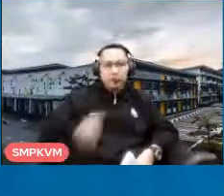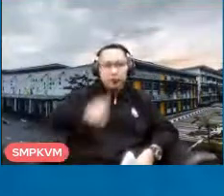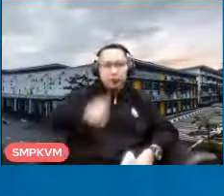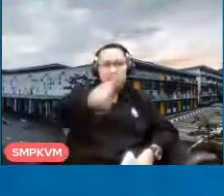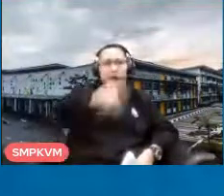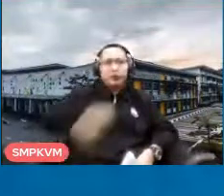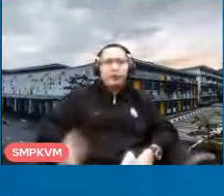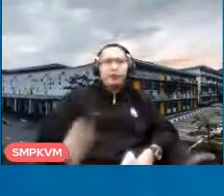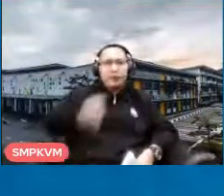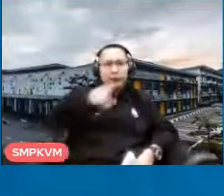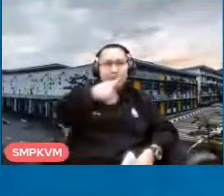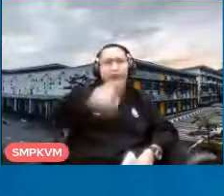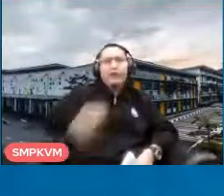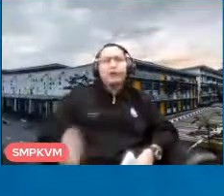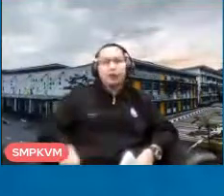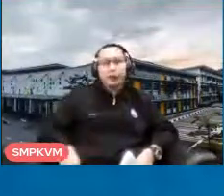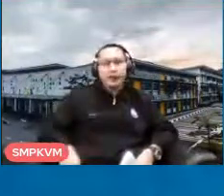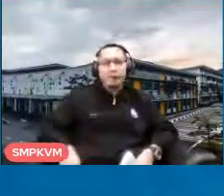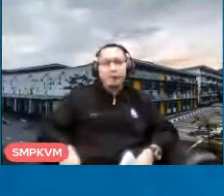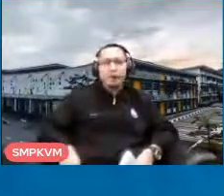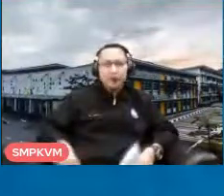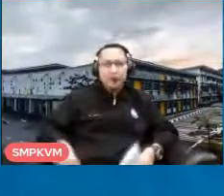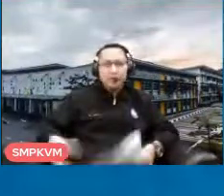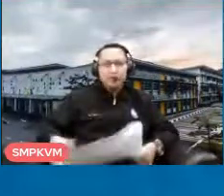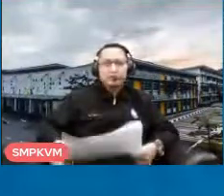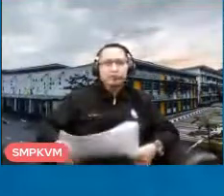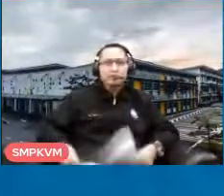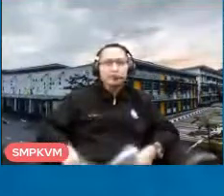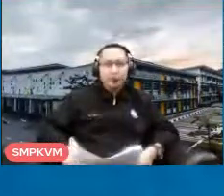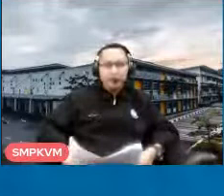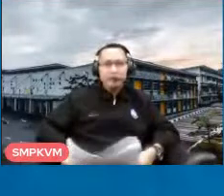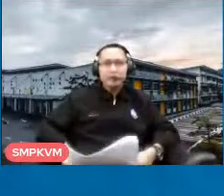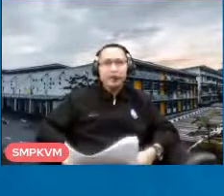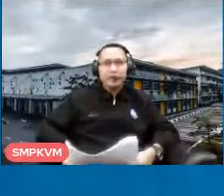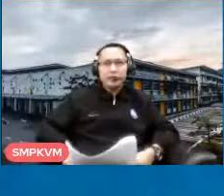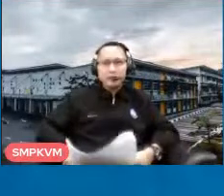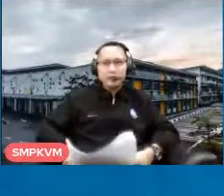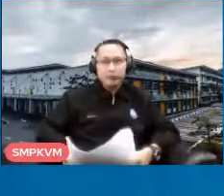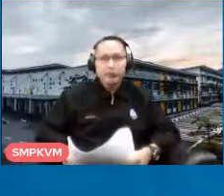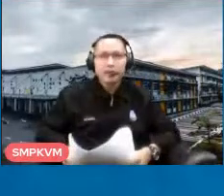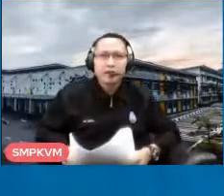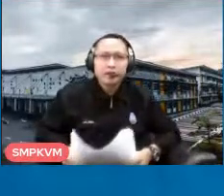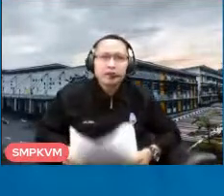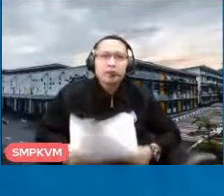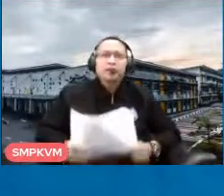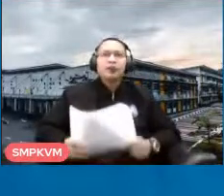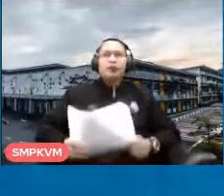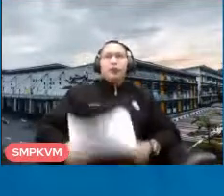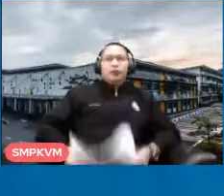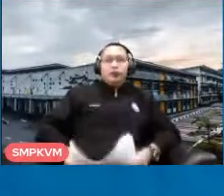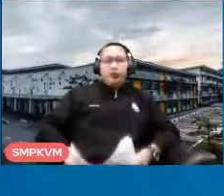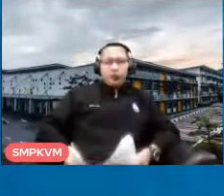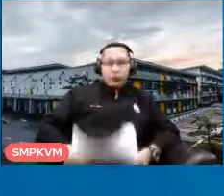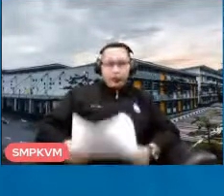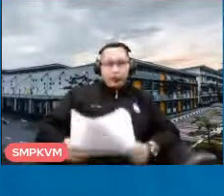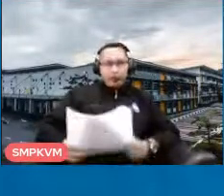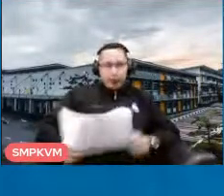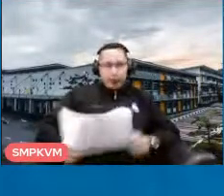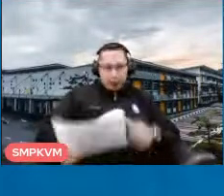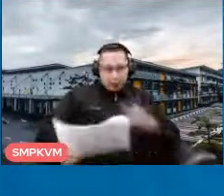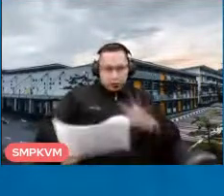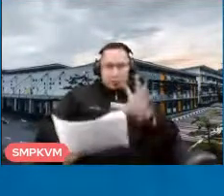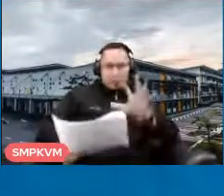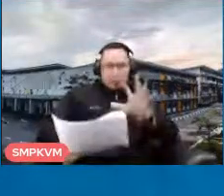Foke bagus pelajarin tapi dipenggal bahagia Netral saja Oke next lagi Oke kalau ke